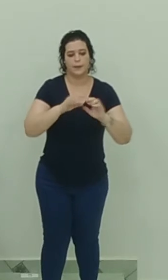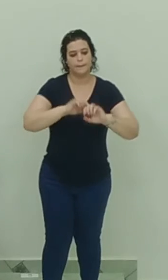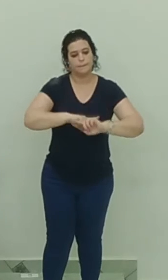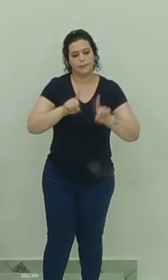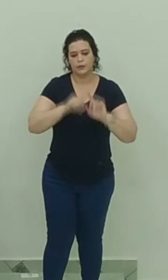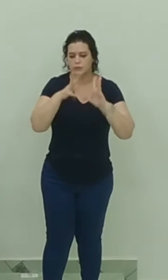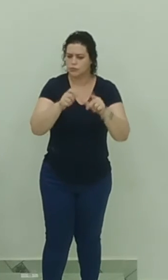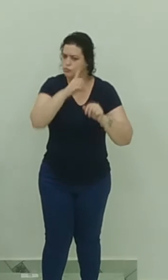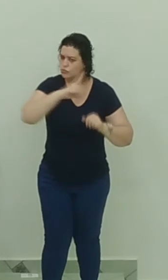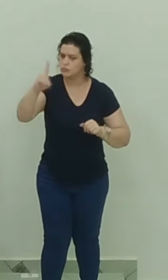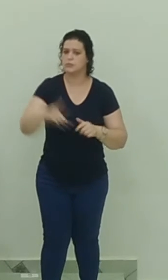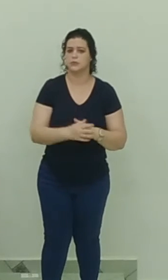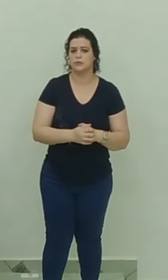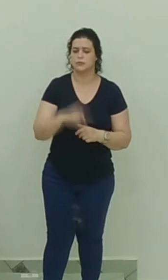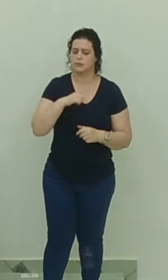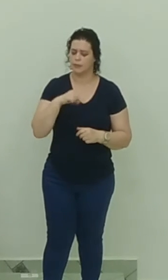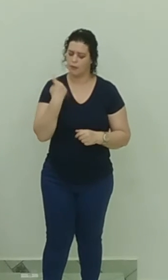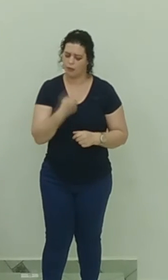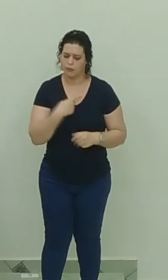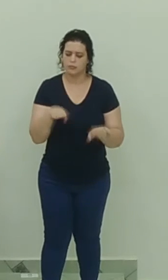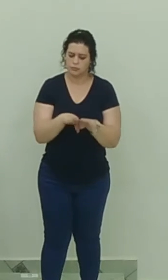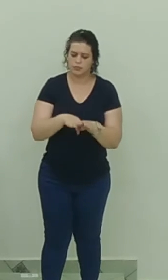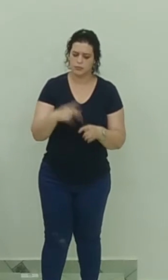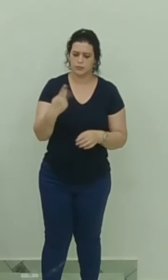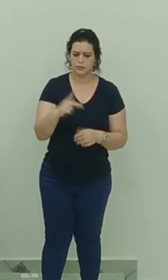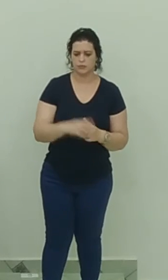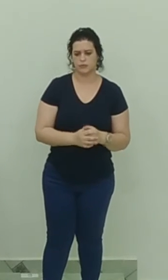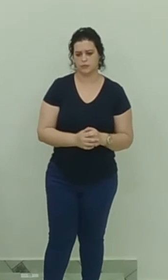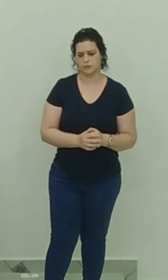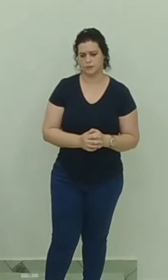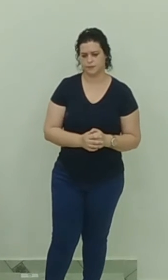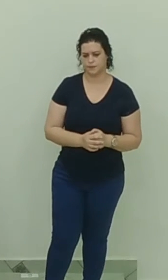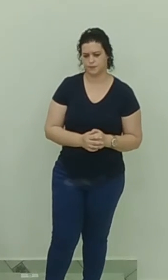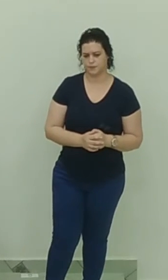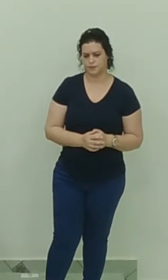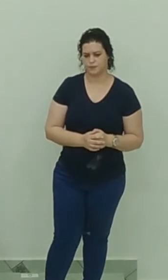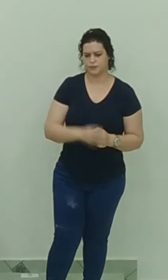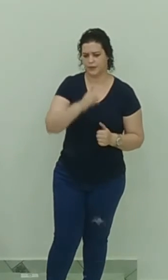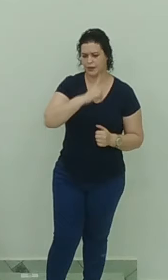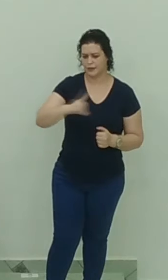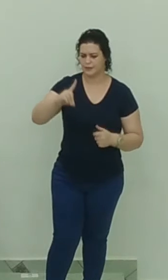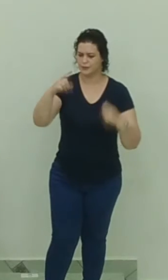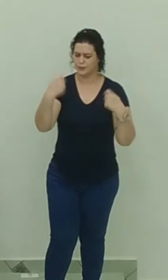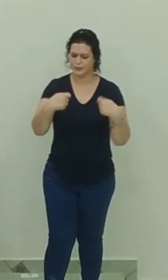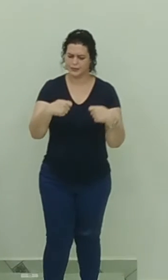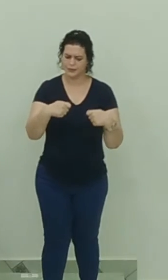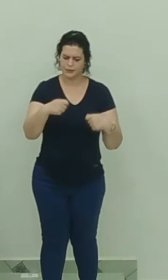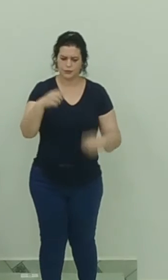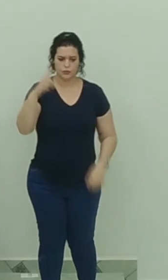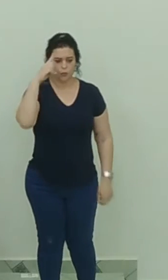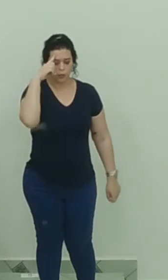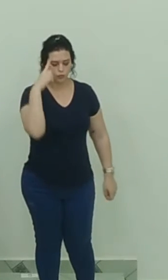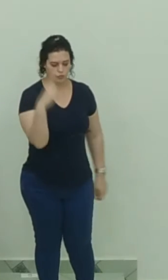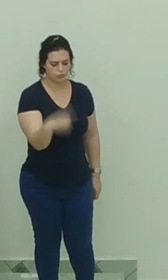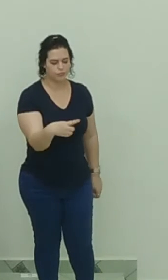e que Ele tem para nós e para você, em primeiro lugar, Deus tem que ser o seu dono. Você tem que